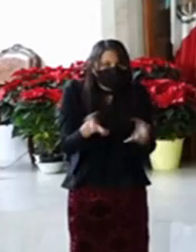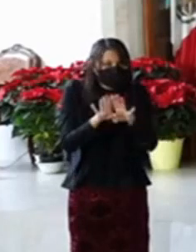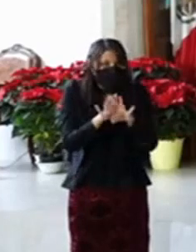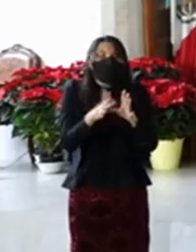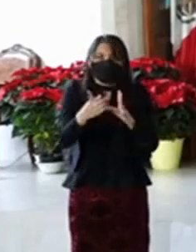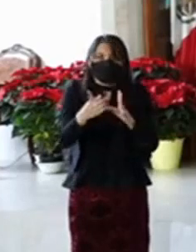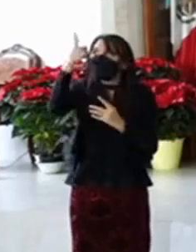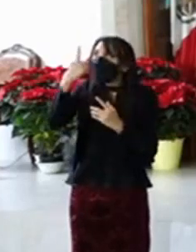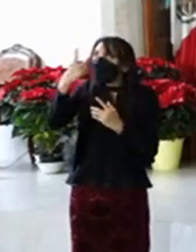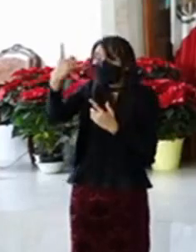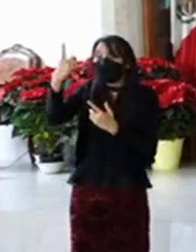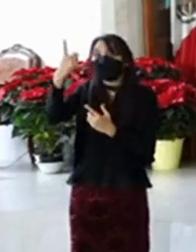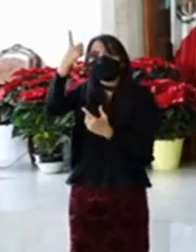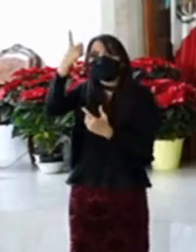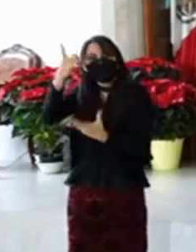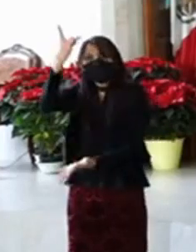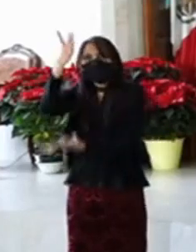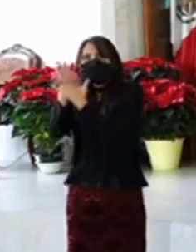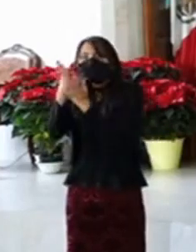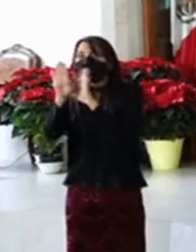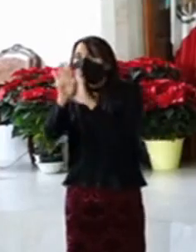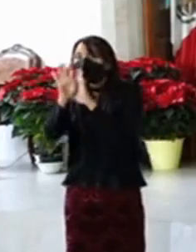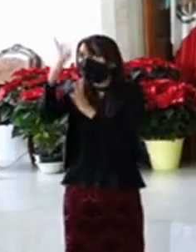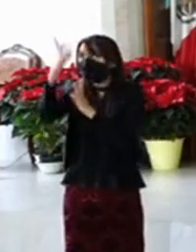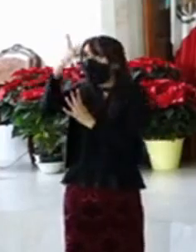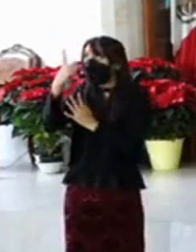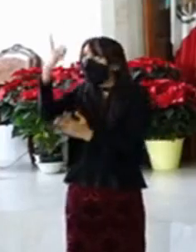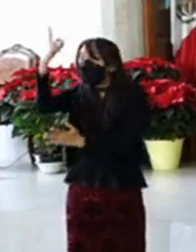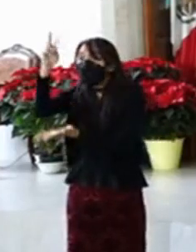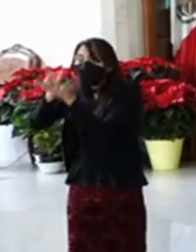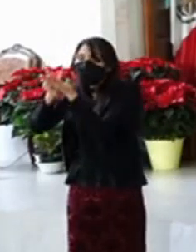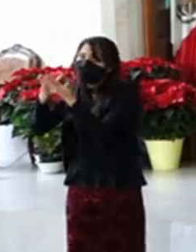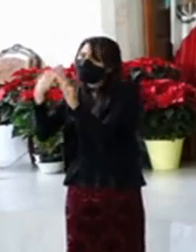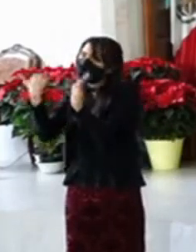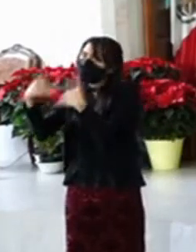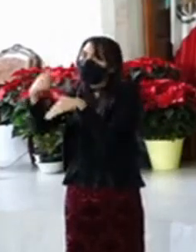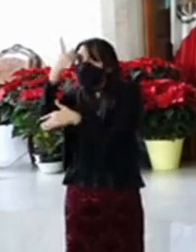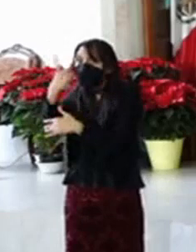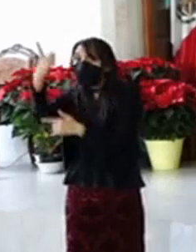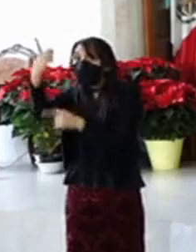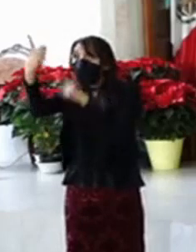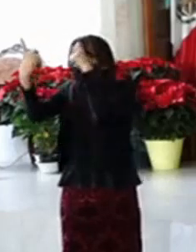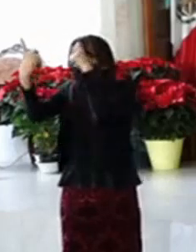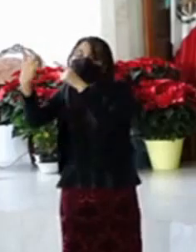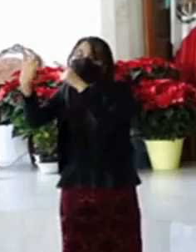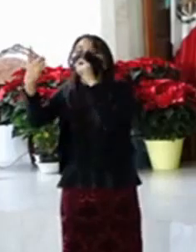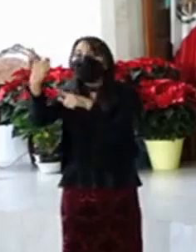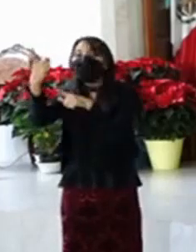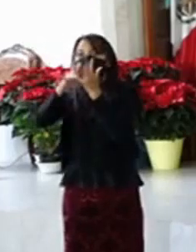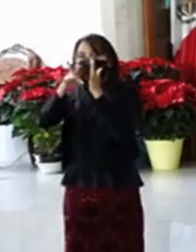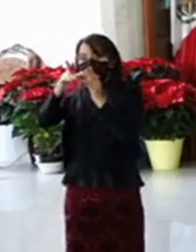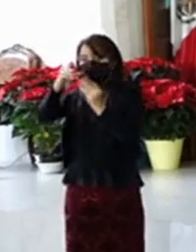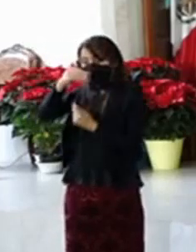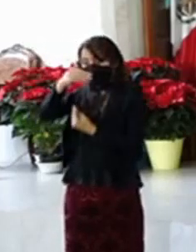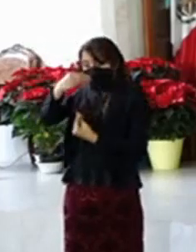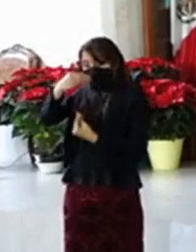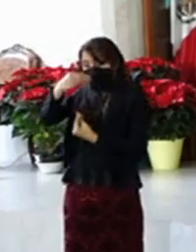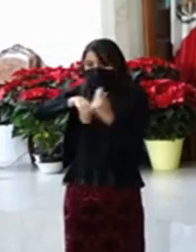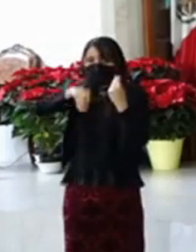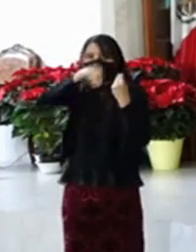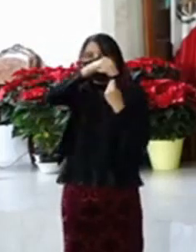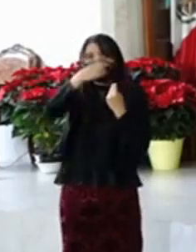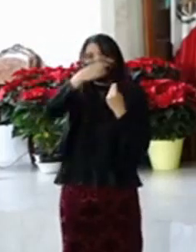humana y la divina. La gran verdad es que nuestro Señor Jesucristo